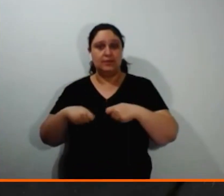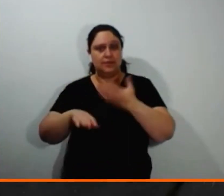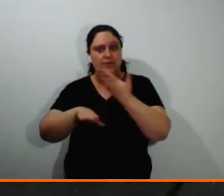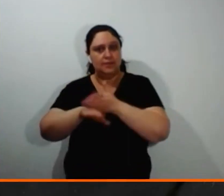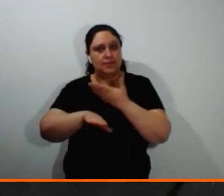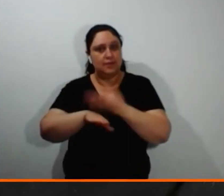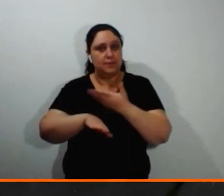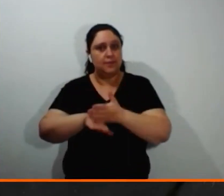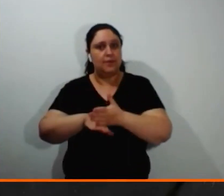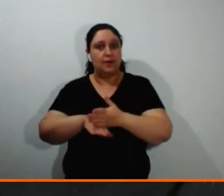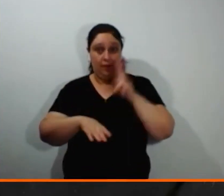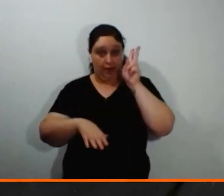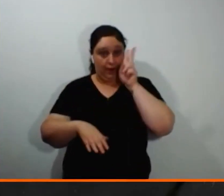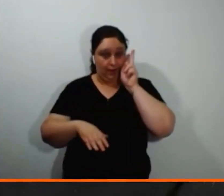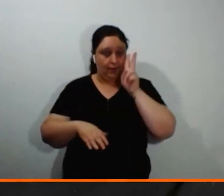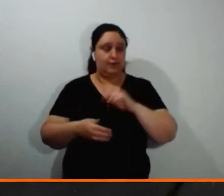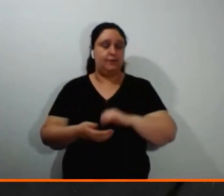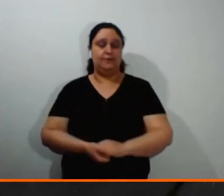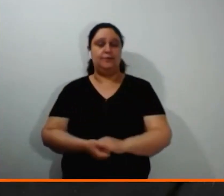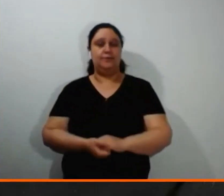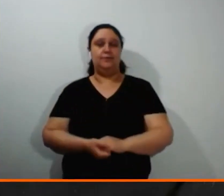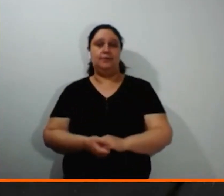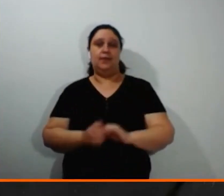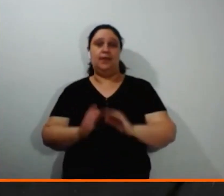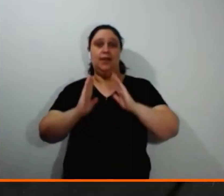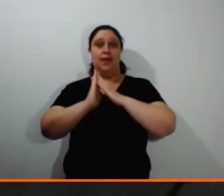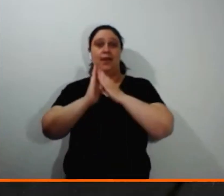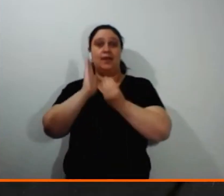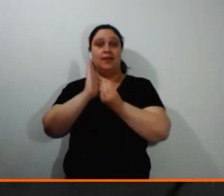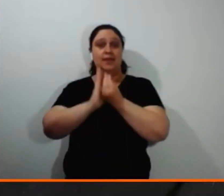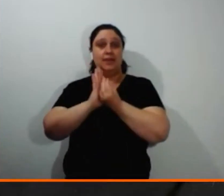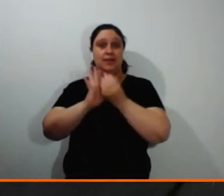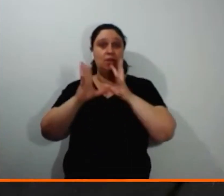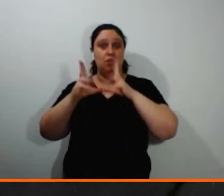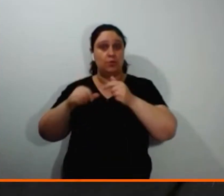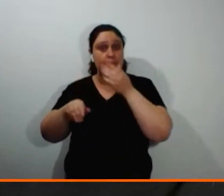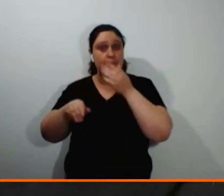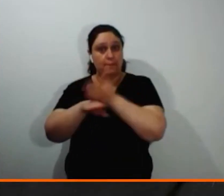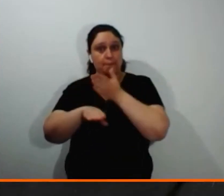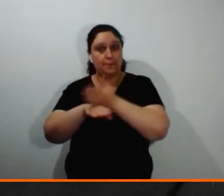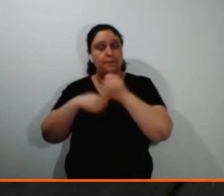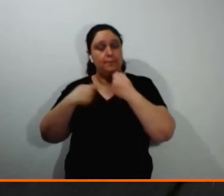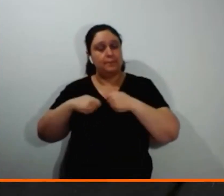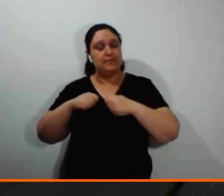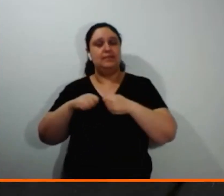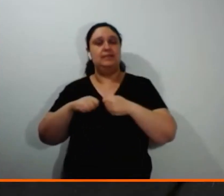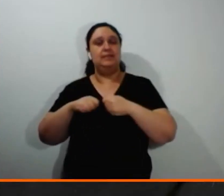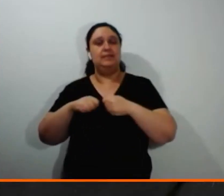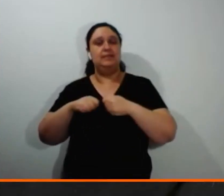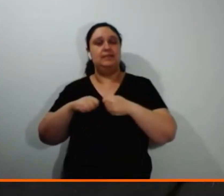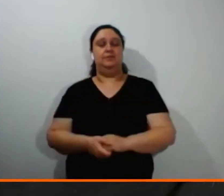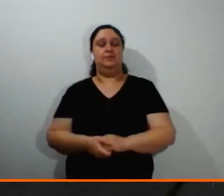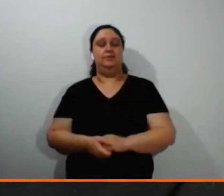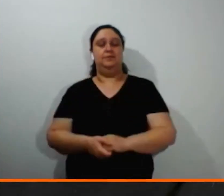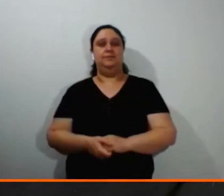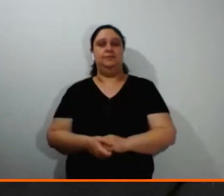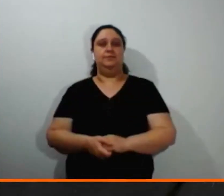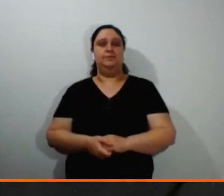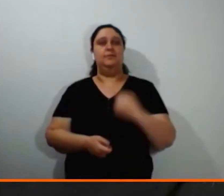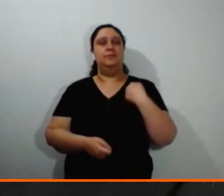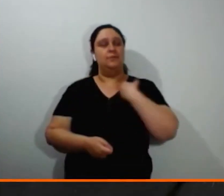igreja precisa ser aperfeiçoada. Ó Senhor Jesus, precisamos ser aperfeiçoados, meus